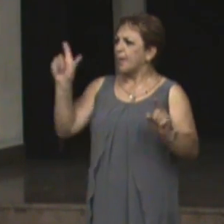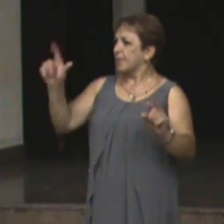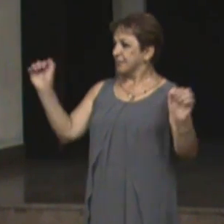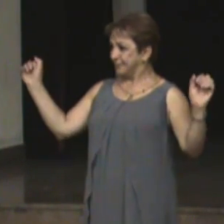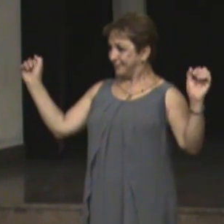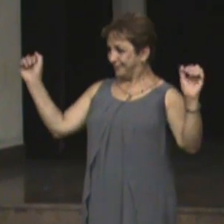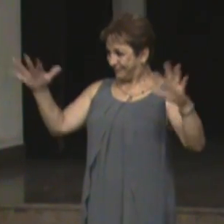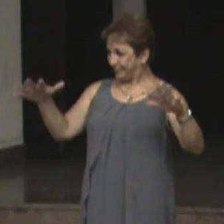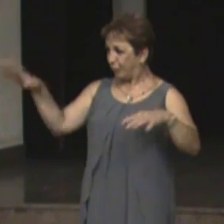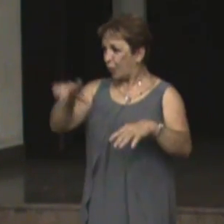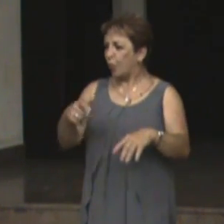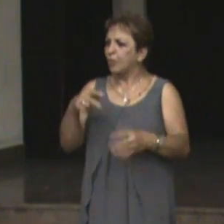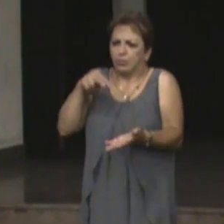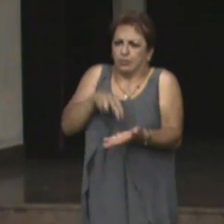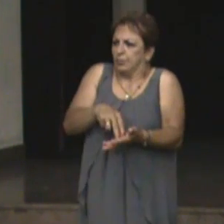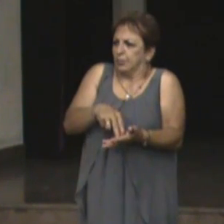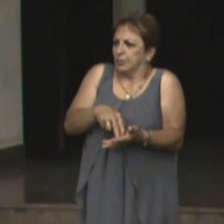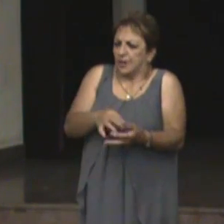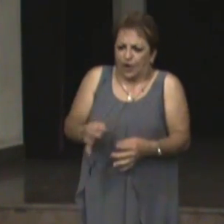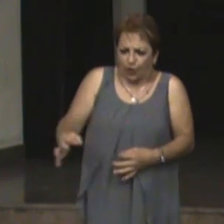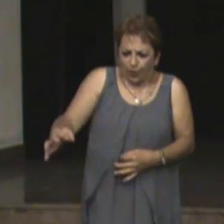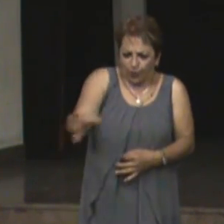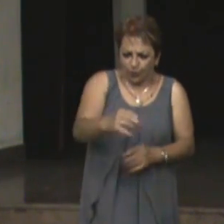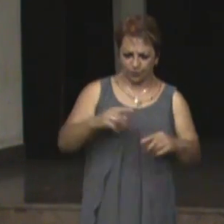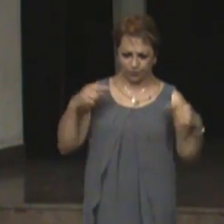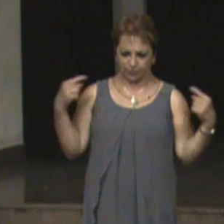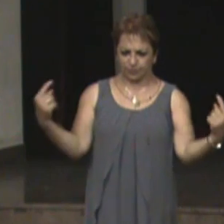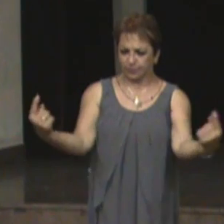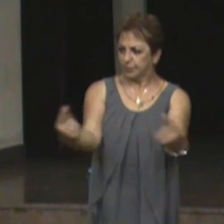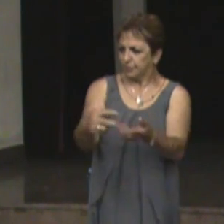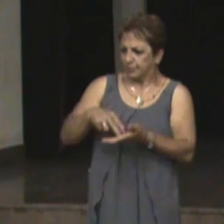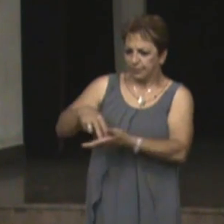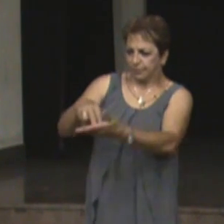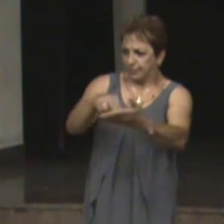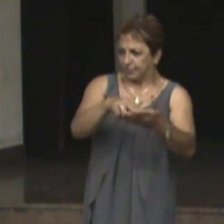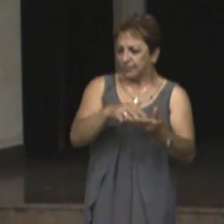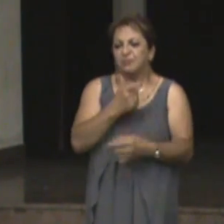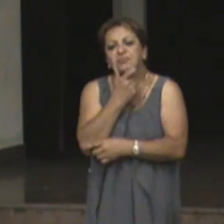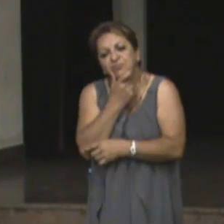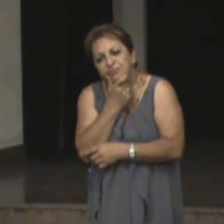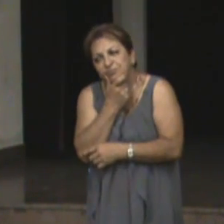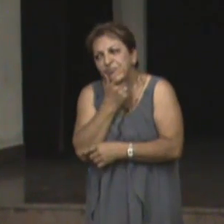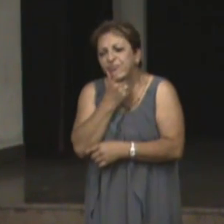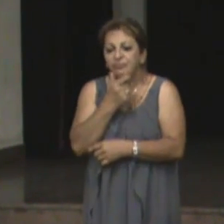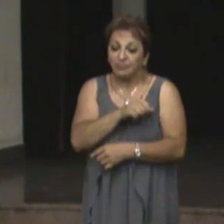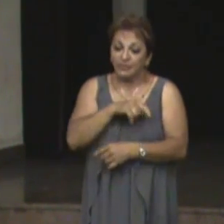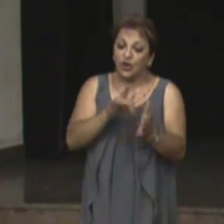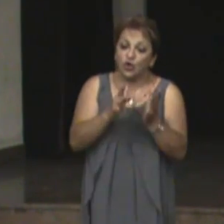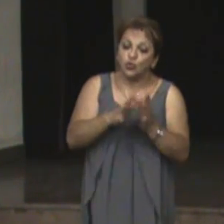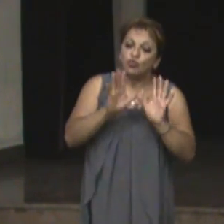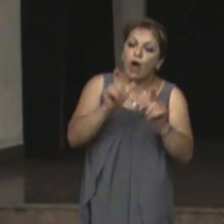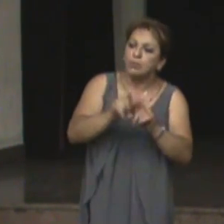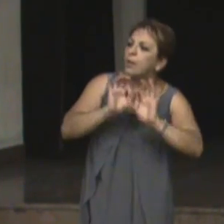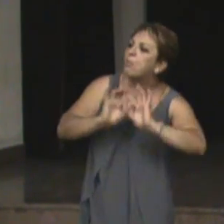բազմությունը կանգնած մնաց լճի եզերքին, և նա առակներով շատ բաներ էր նրանց սովորեցնում